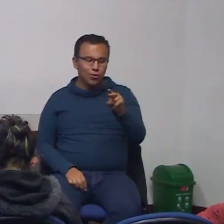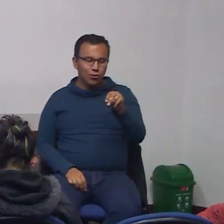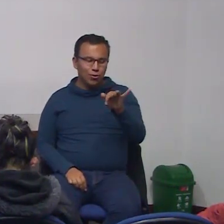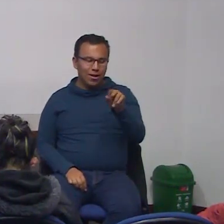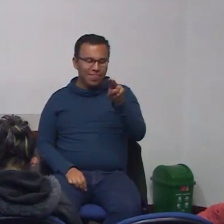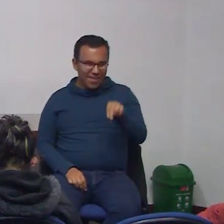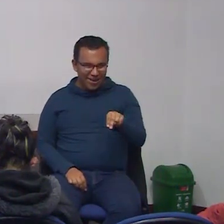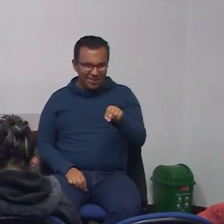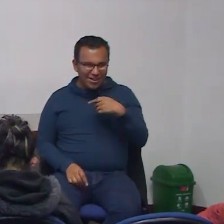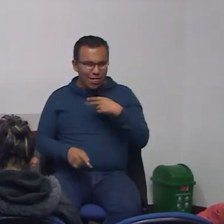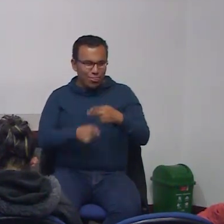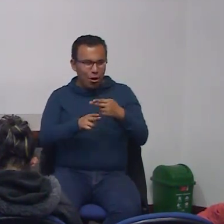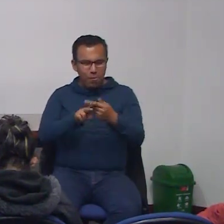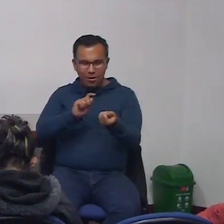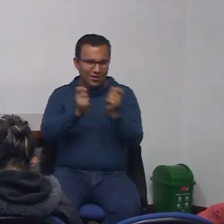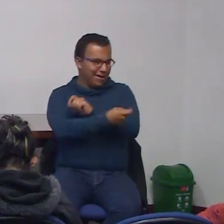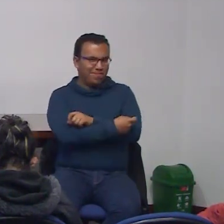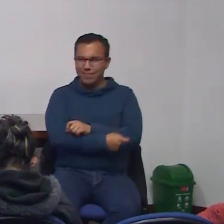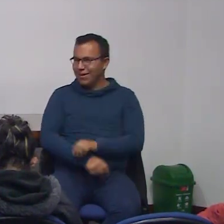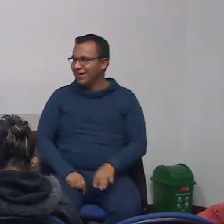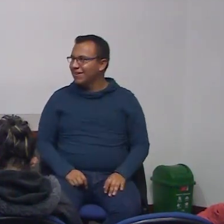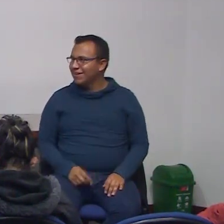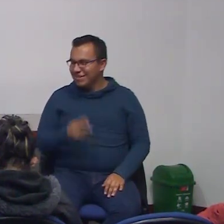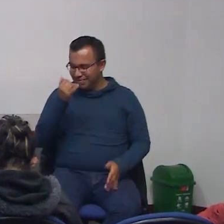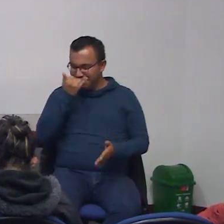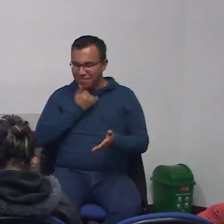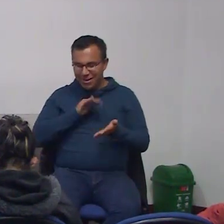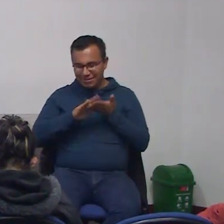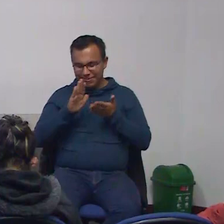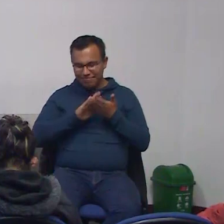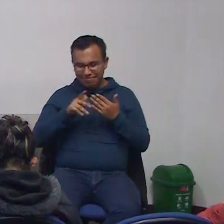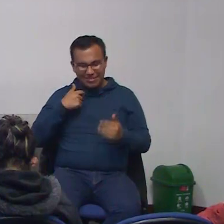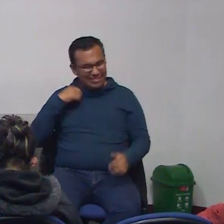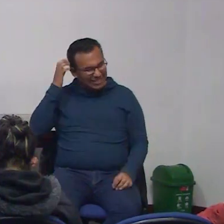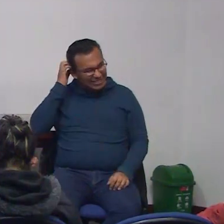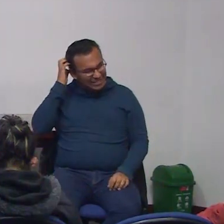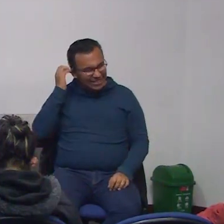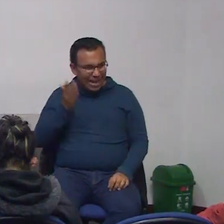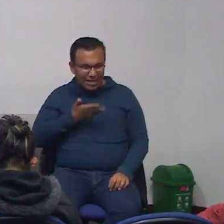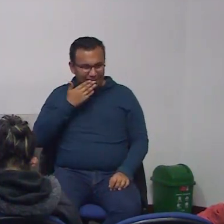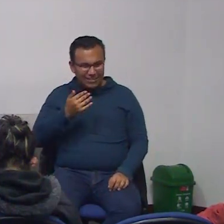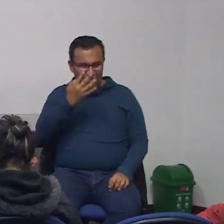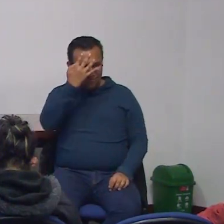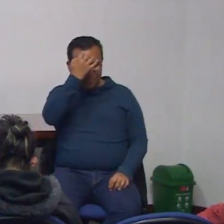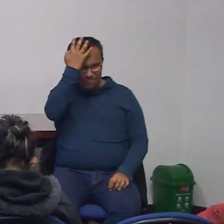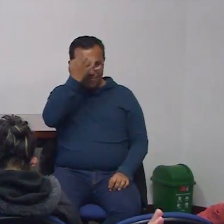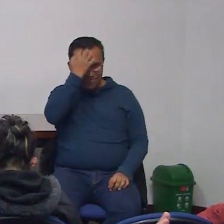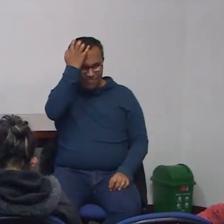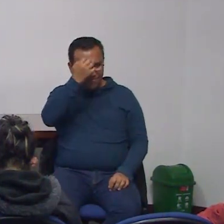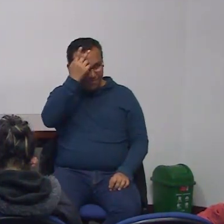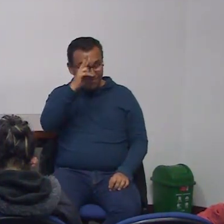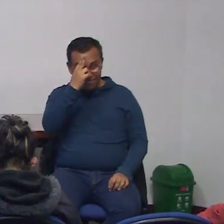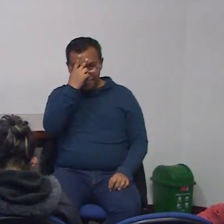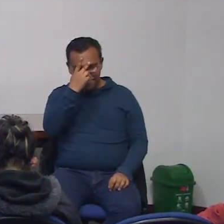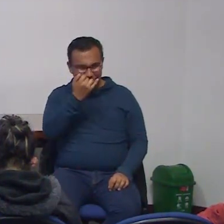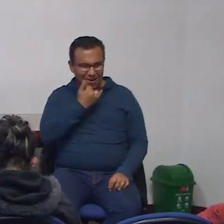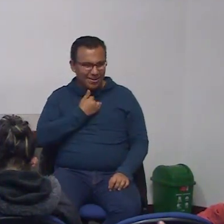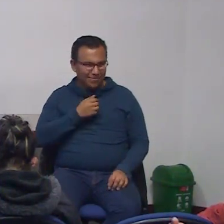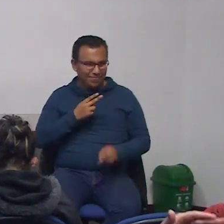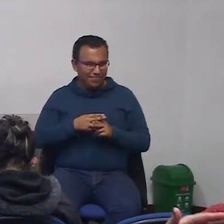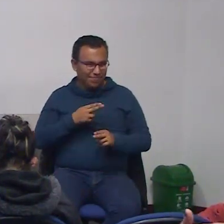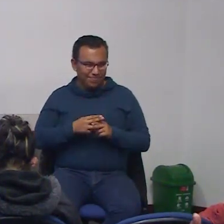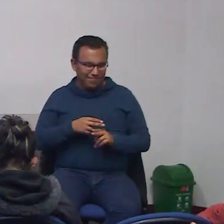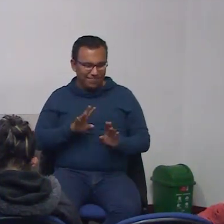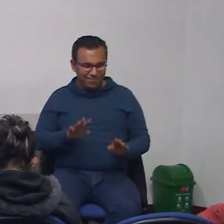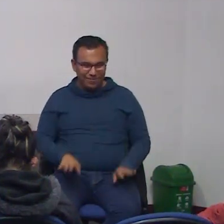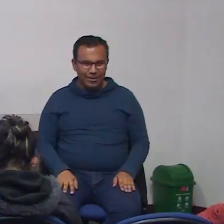Jonathan Perdón hijo de pucha no eh eso es una dificultad mía e entonces Jonathan